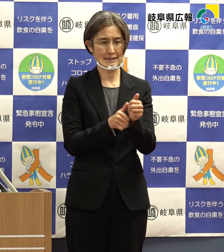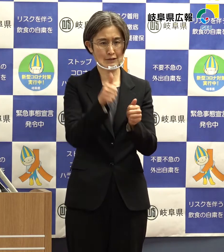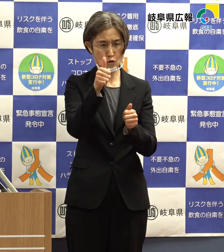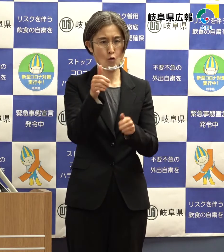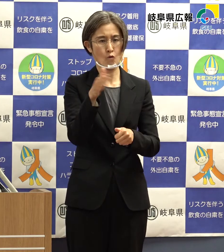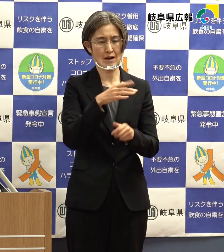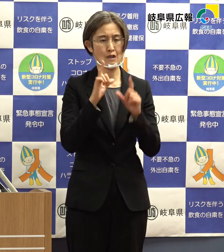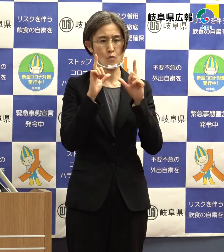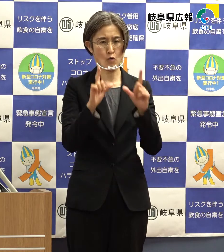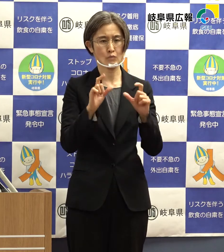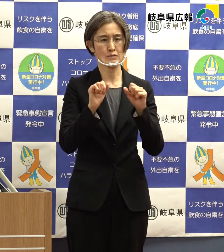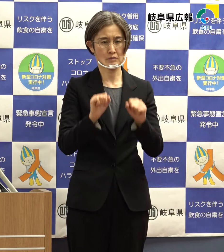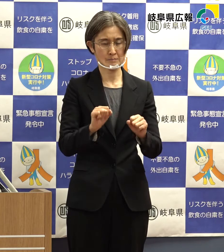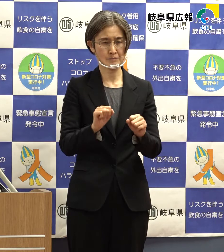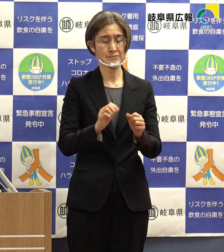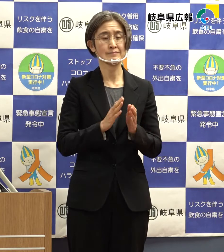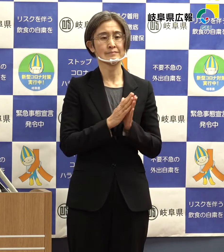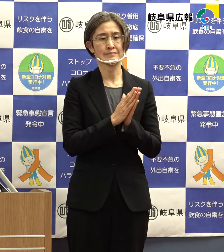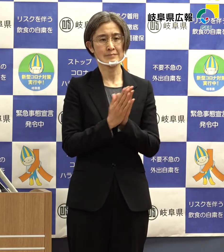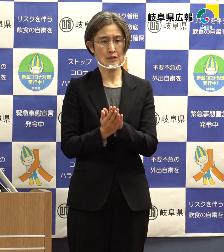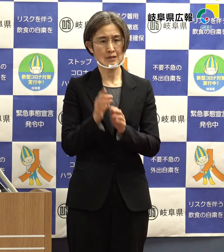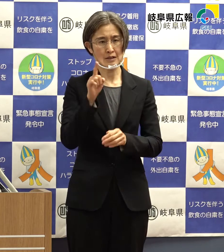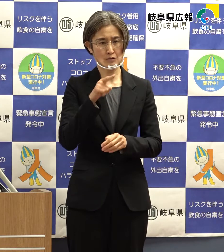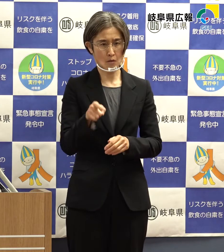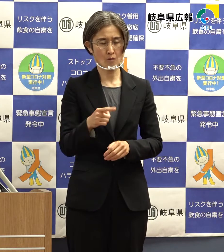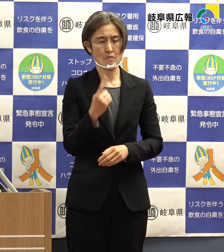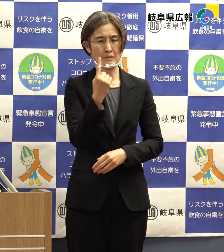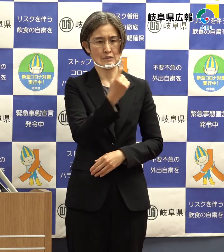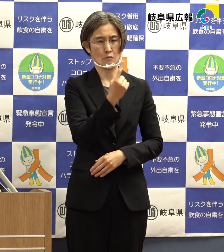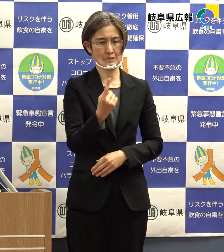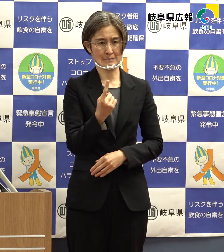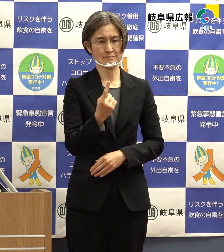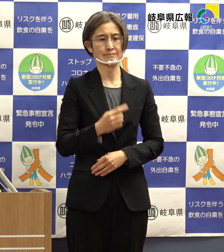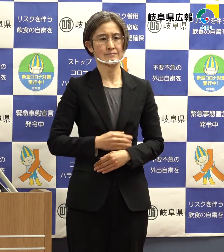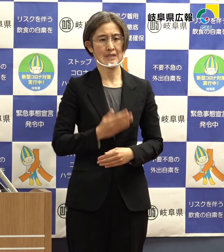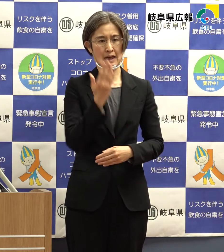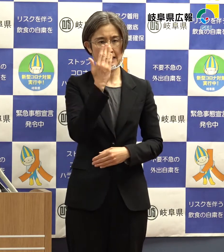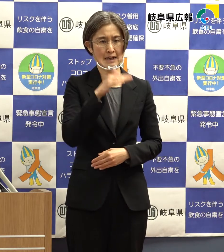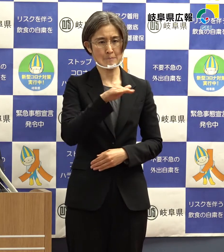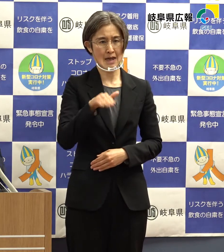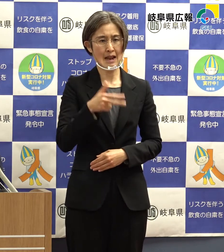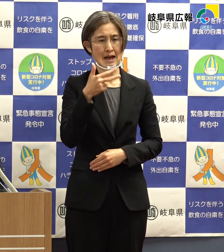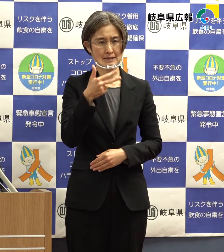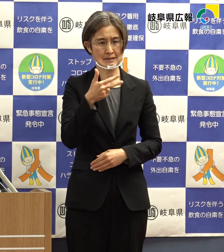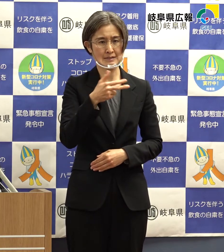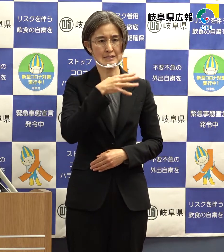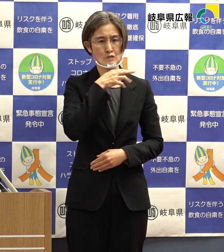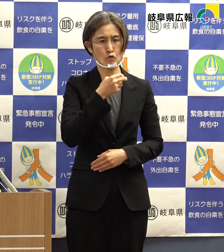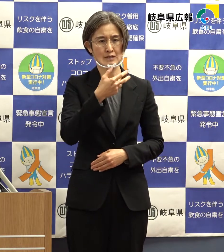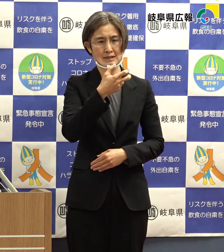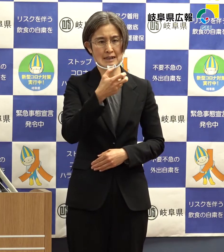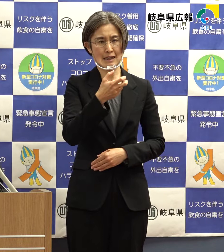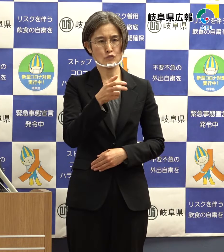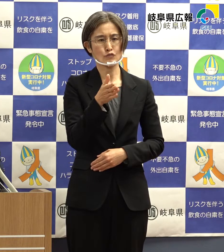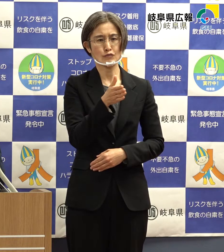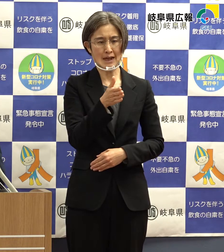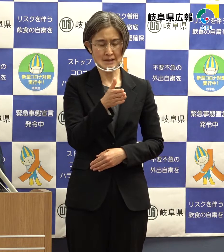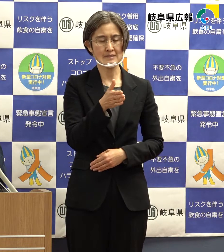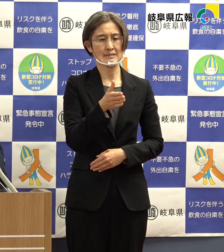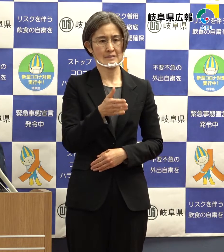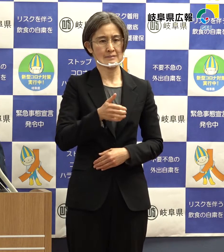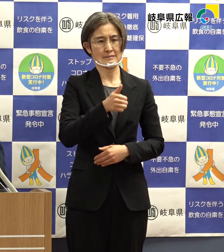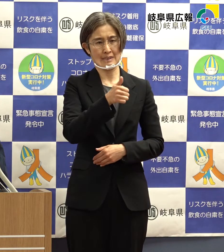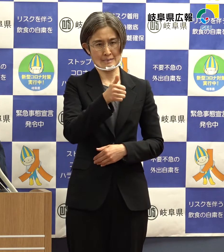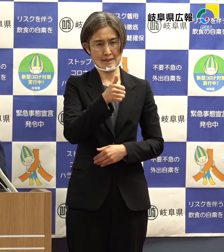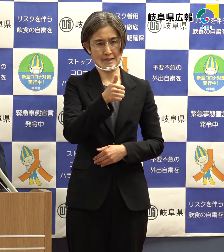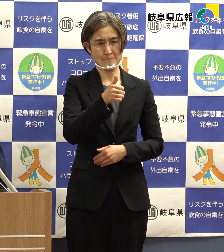。お亡くなりになった方が1人ということで、鏡原市の70代の男性ということでございます